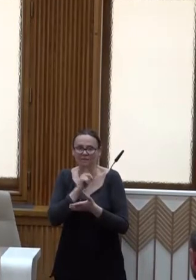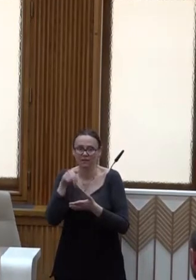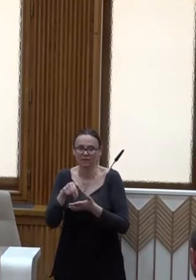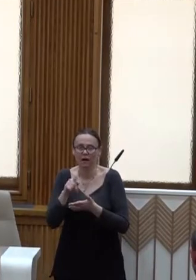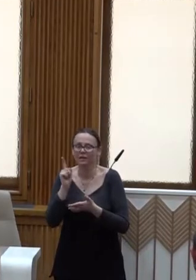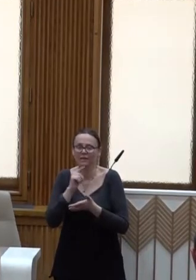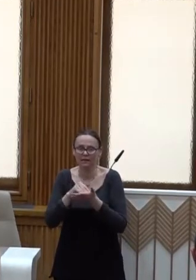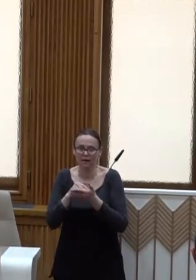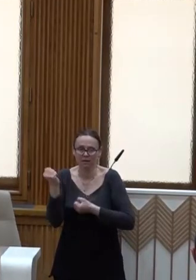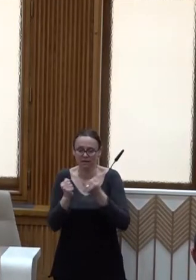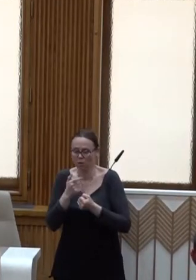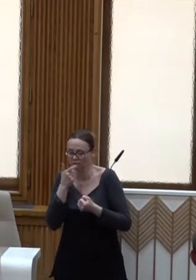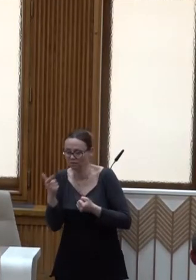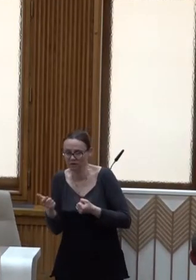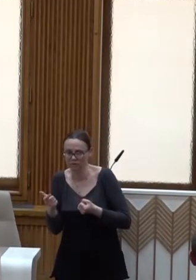avta.